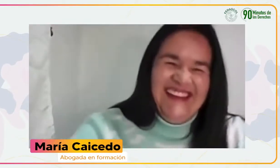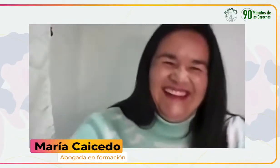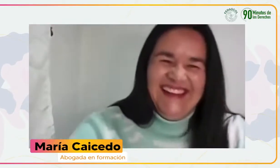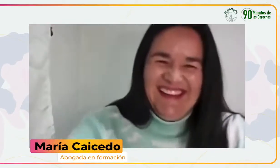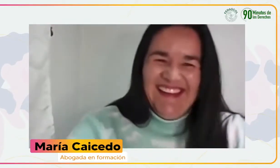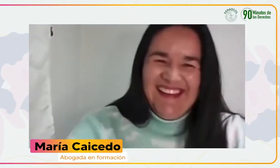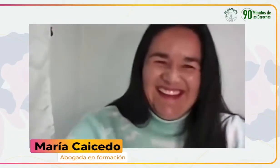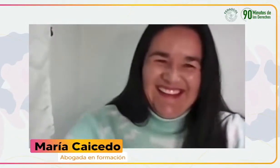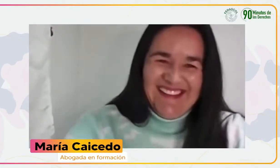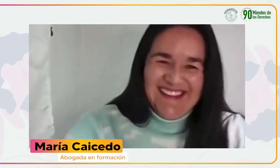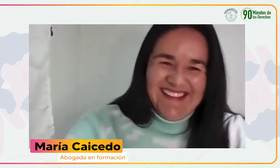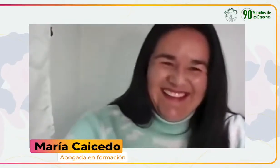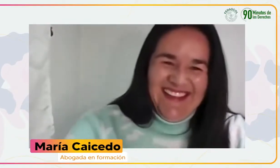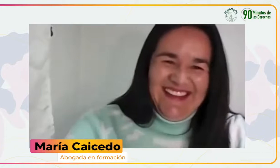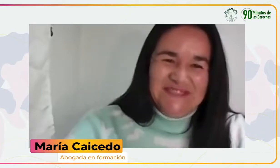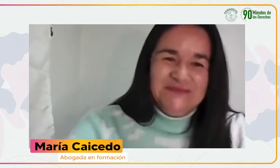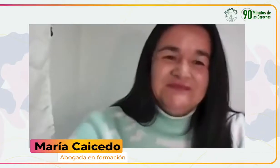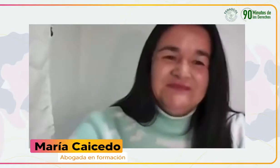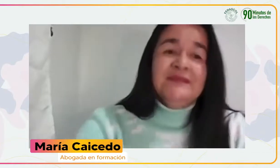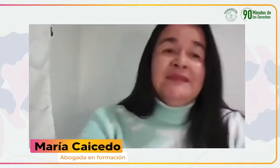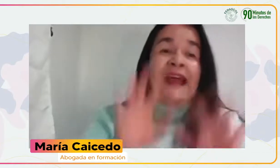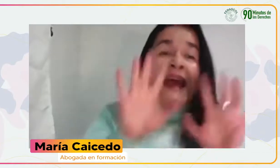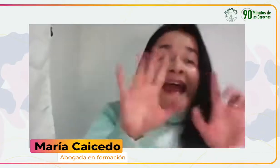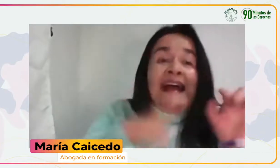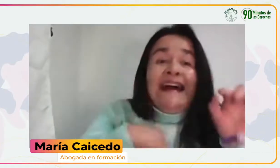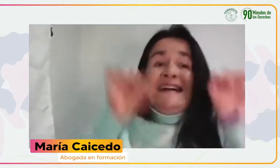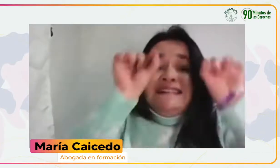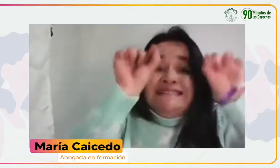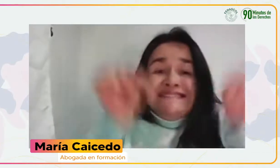¿Podrías nuevamente, María Cristina, recordarnos qué estabas mencionando?